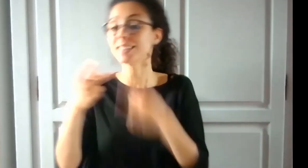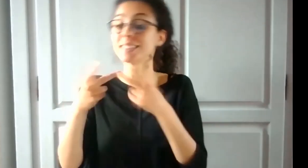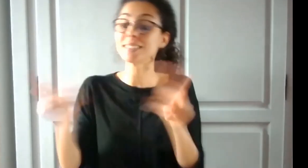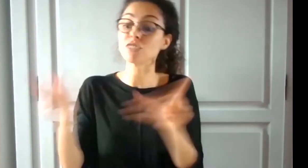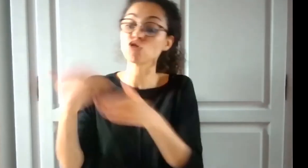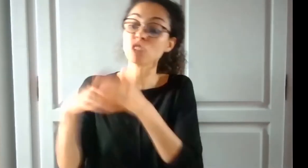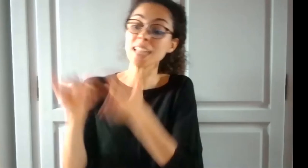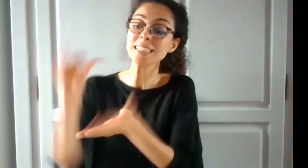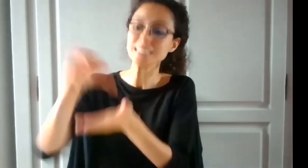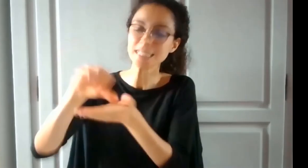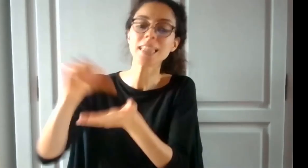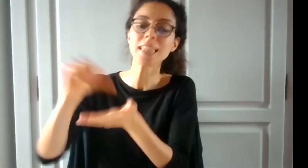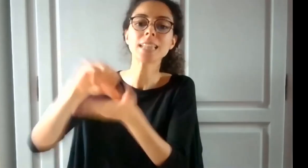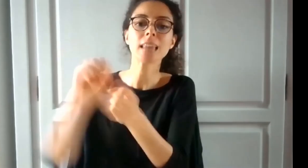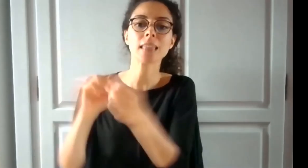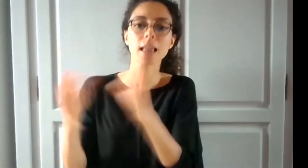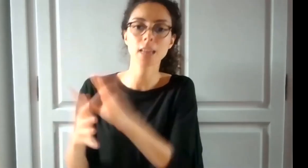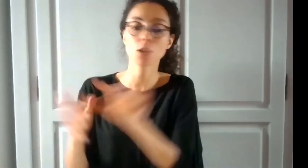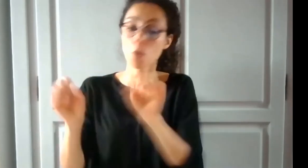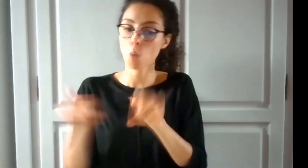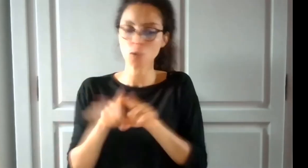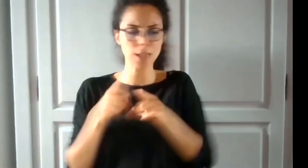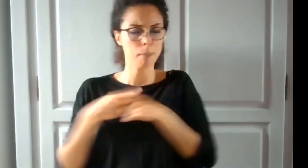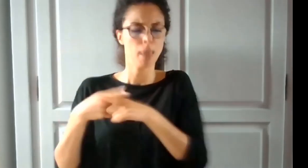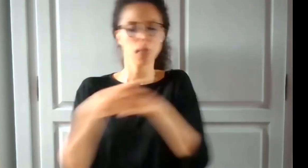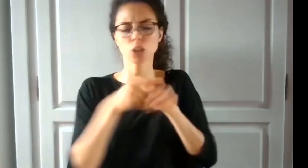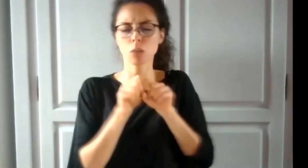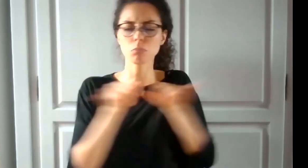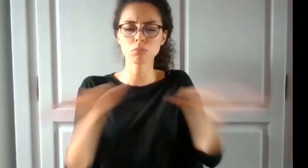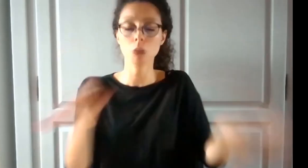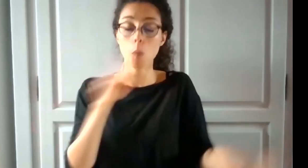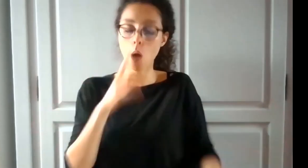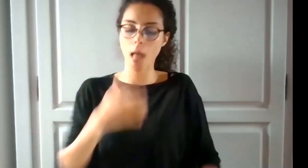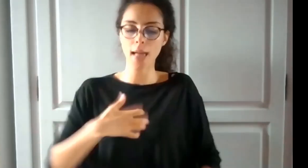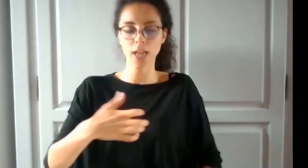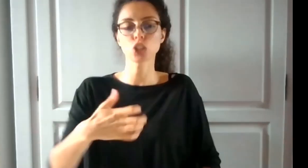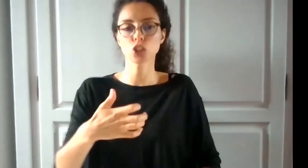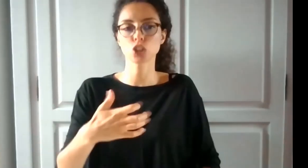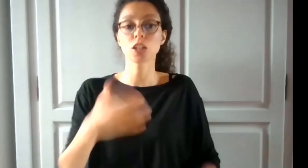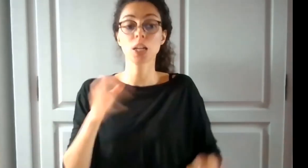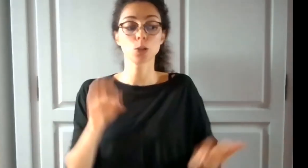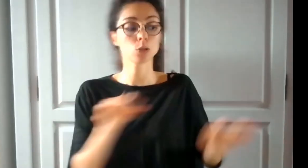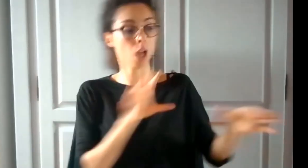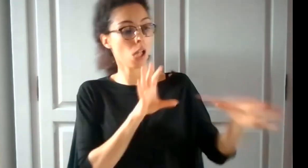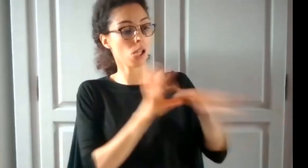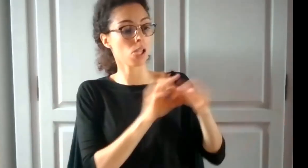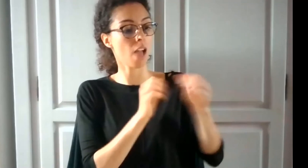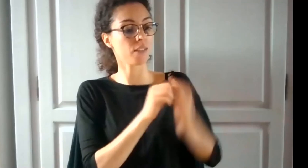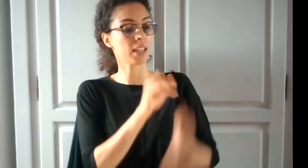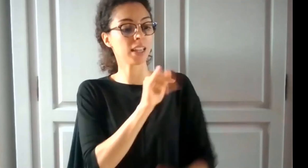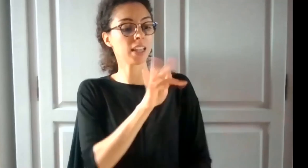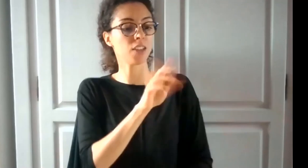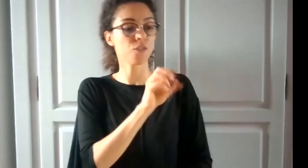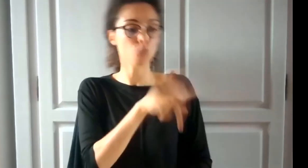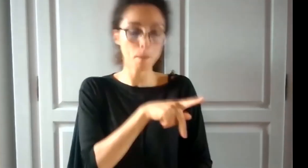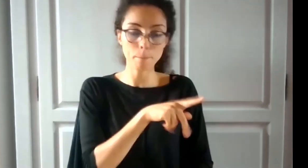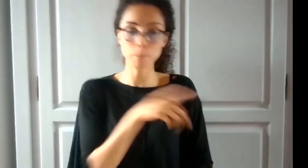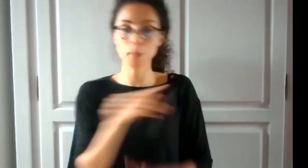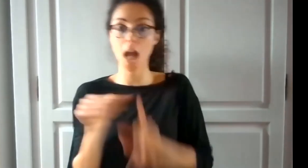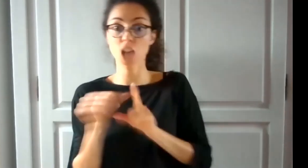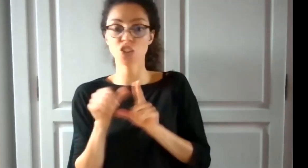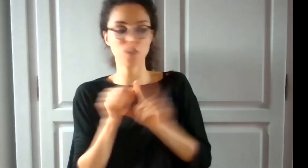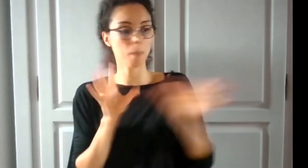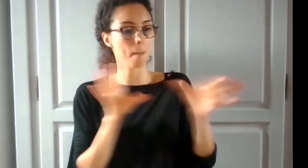pas, évidemment, à les partager parce qu'ils sont riches d'enseignements et cette coopération avec l'IFOP, entre l'IFOP et l'AGFIP, est effectivement